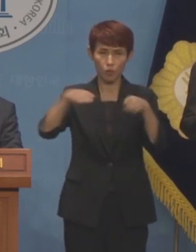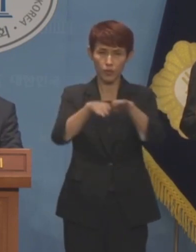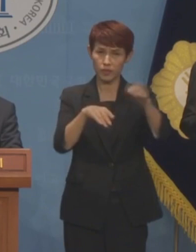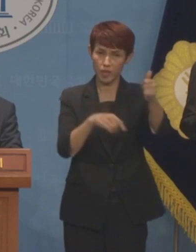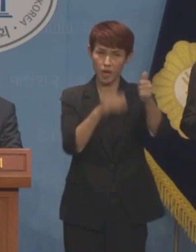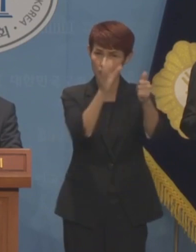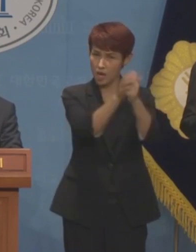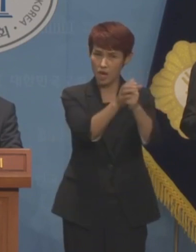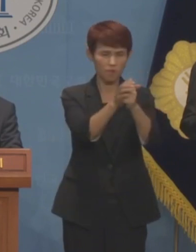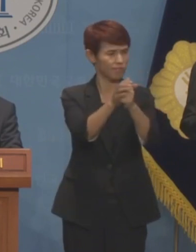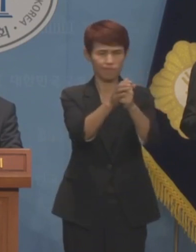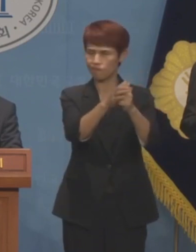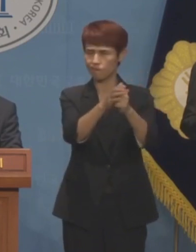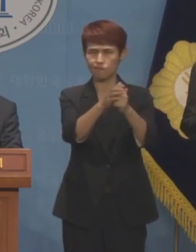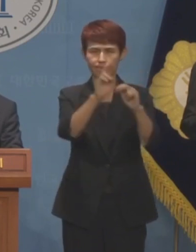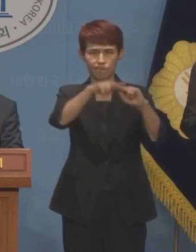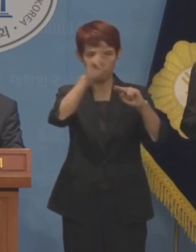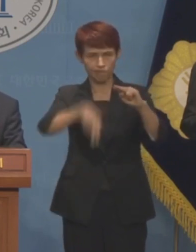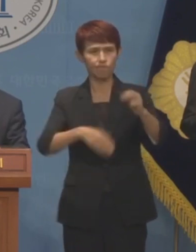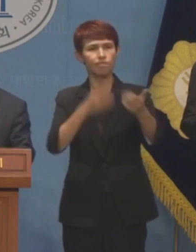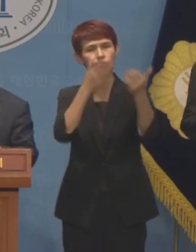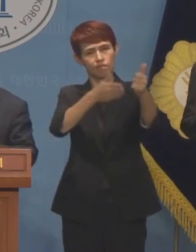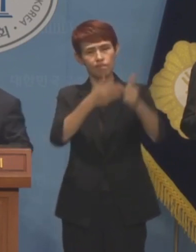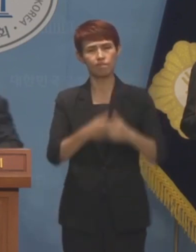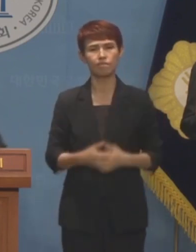독립기념관장의 즉각 사퇴를 촉구합니다.